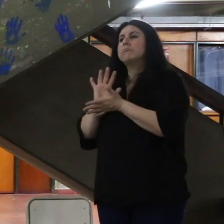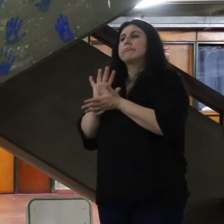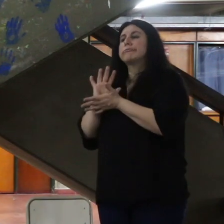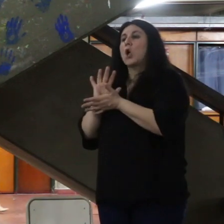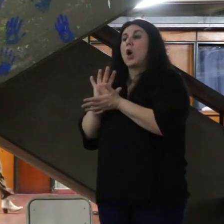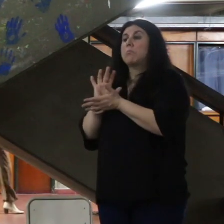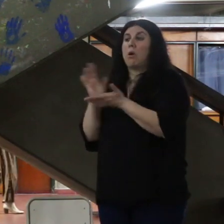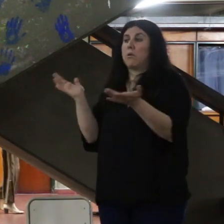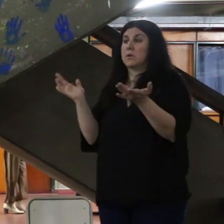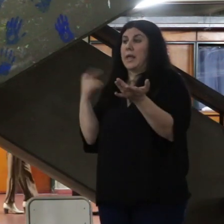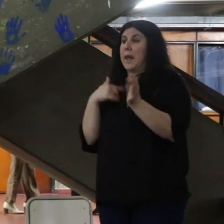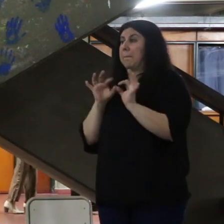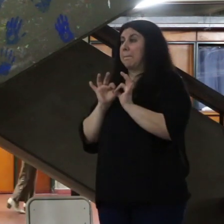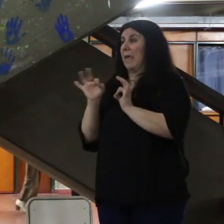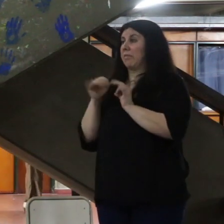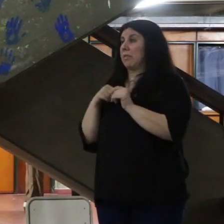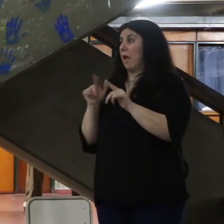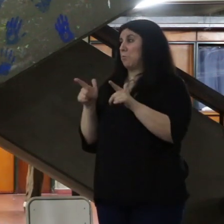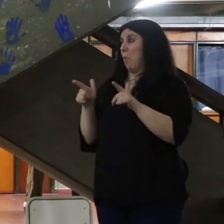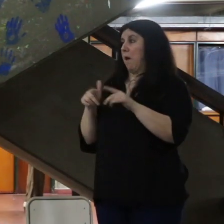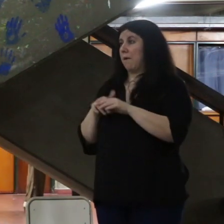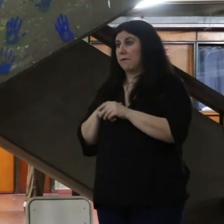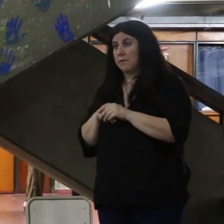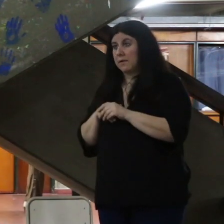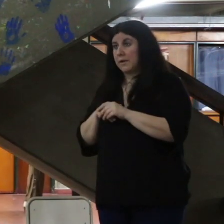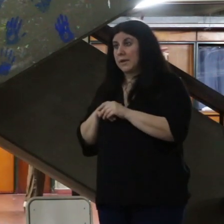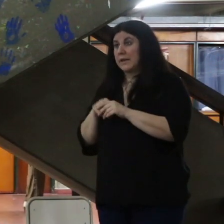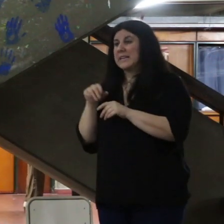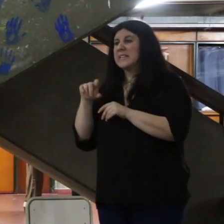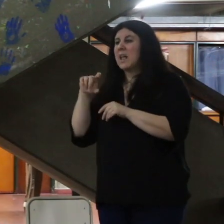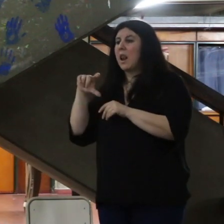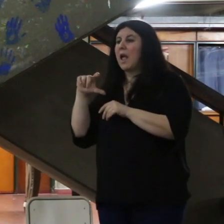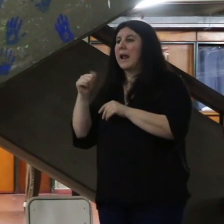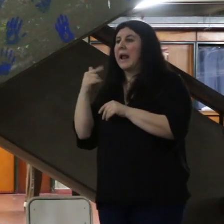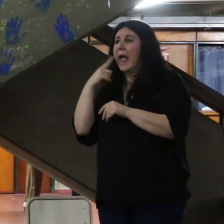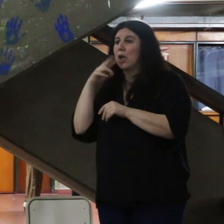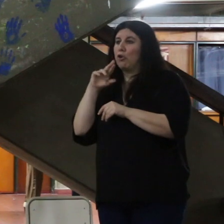dimensión que no es medible, que es el kairos.